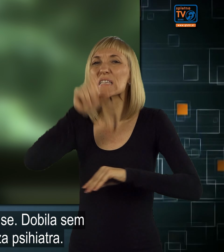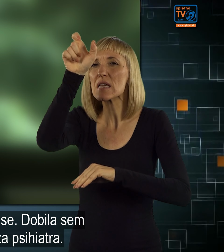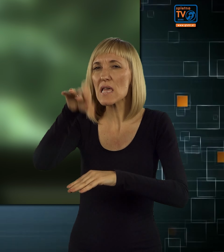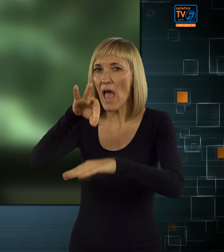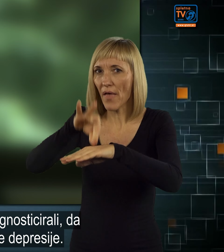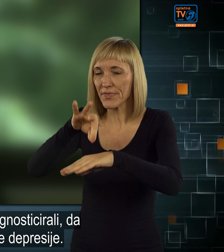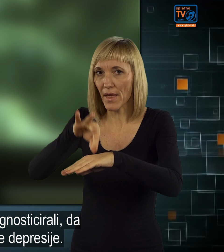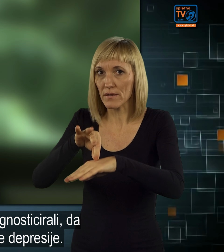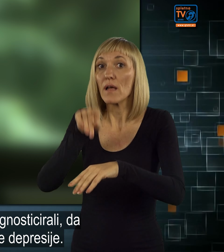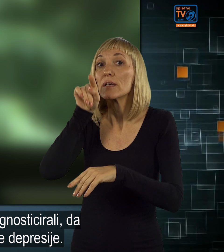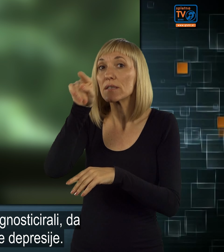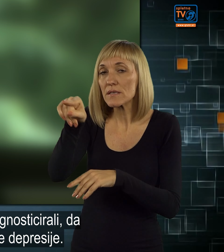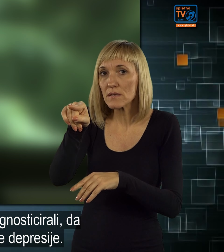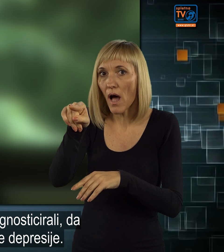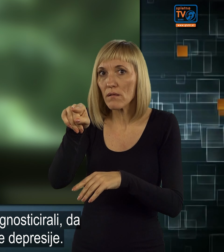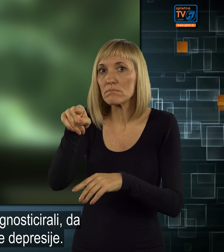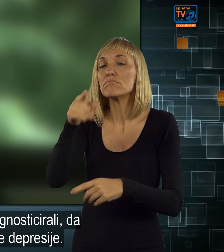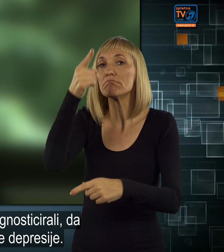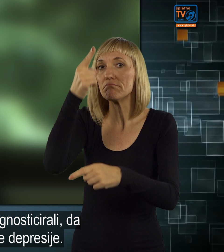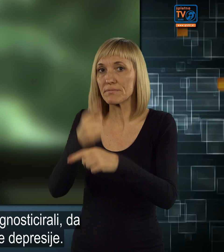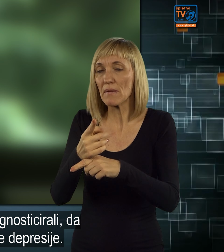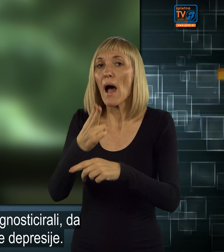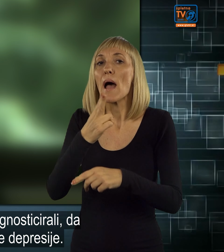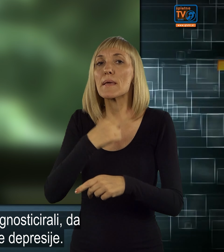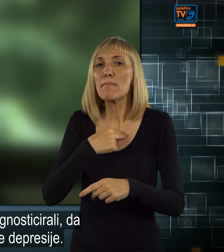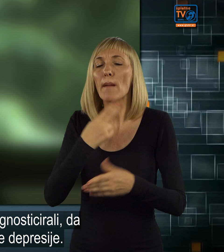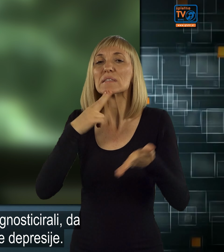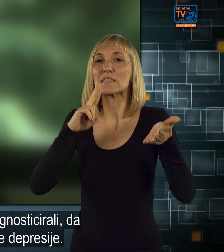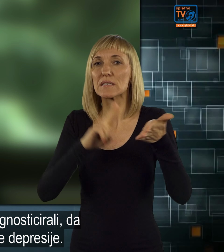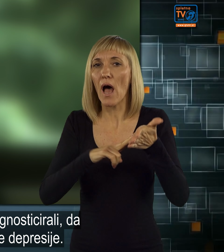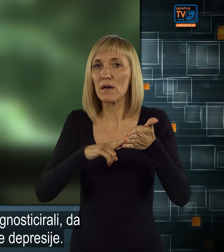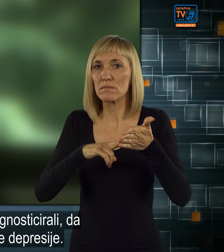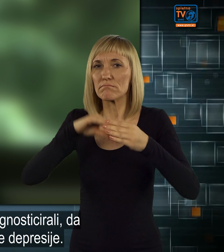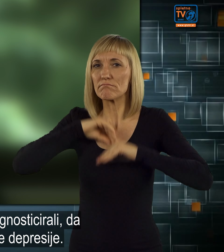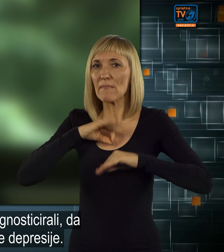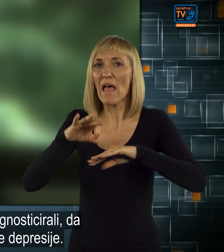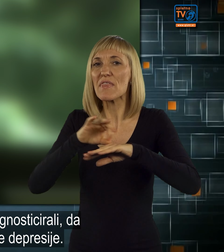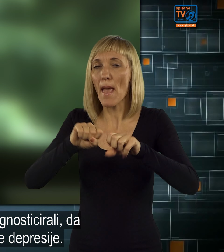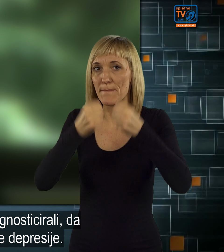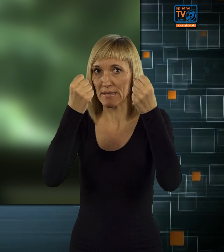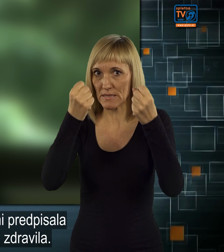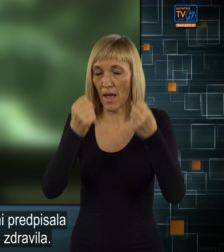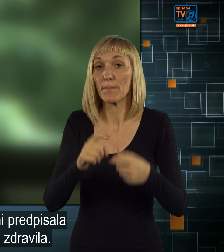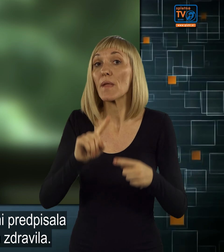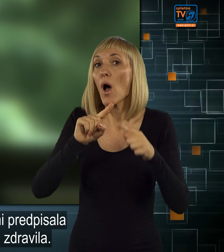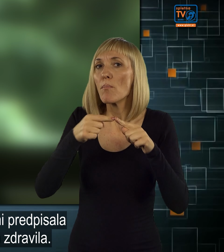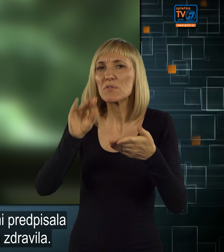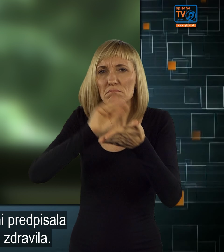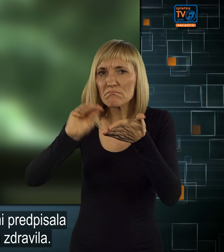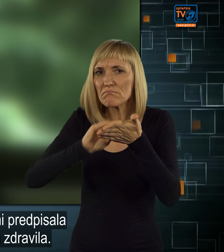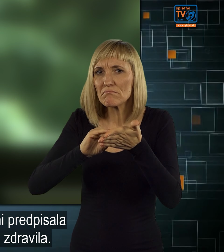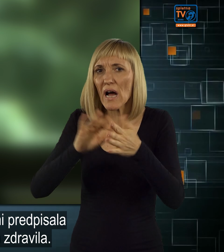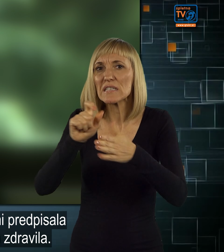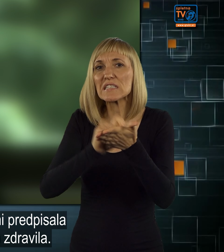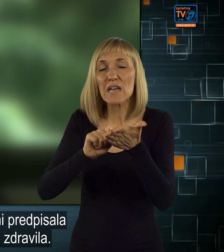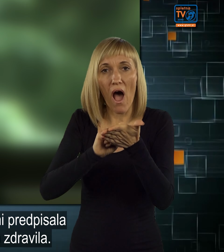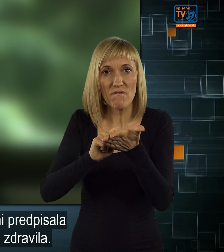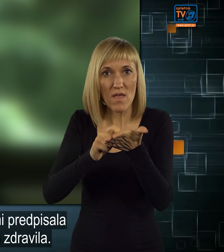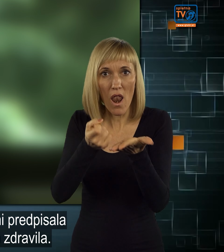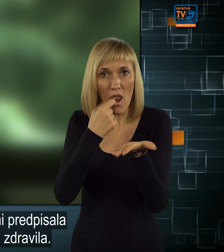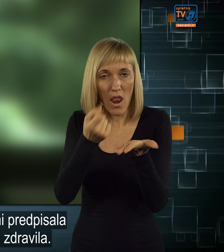No in tam so diagnosticirali, da imam znake depresije, potem so mi predpisali neka